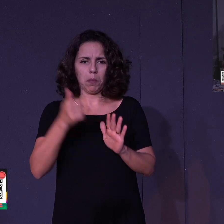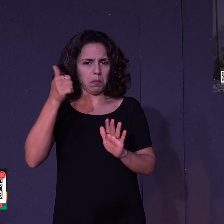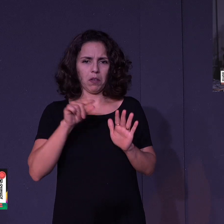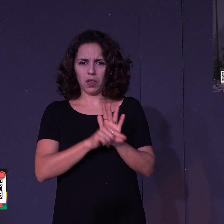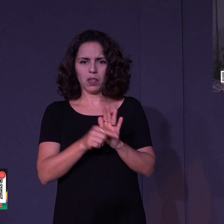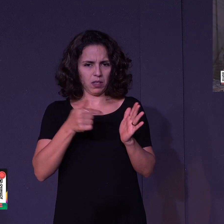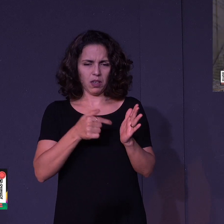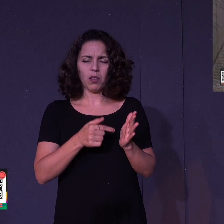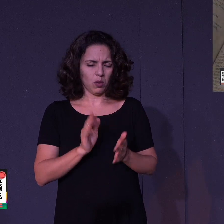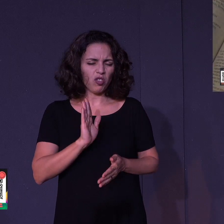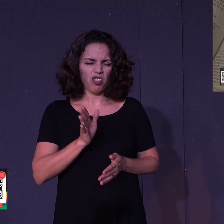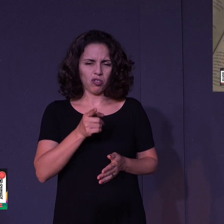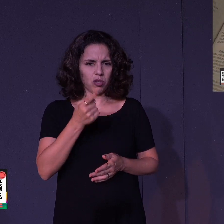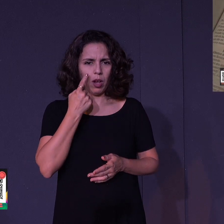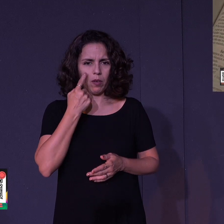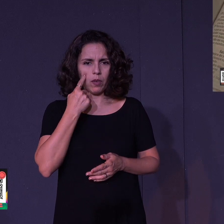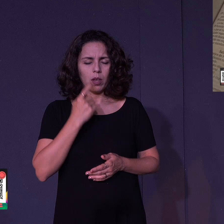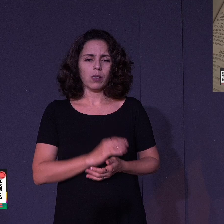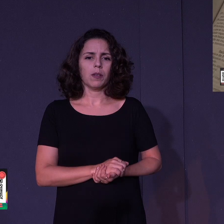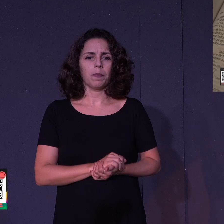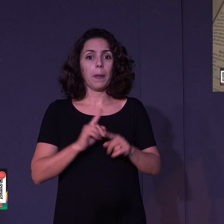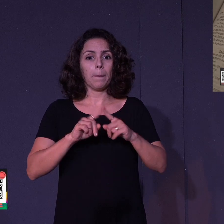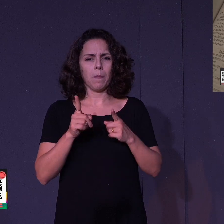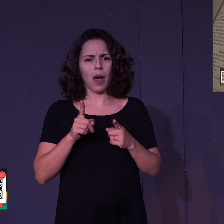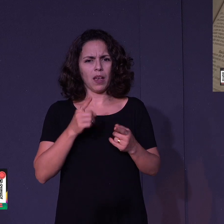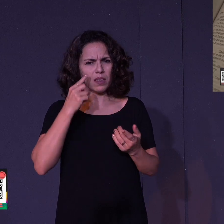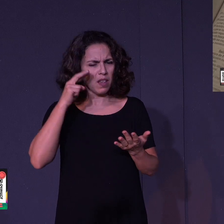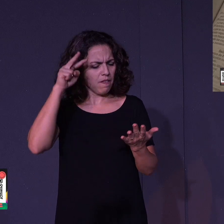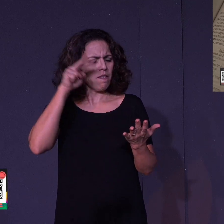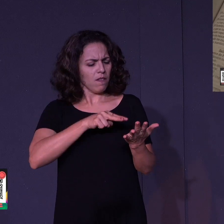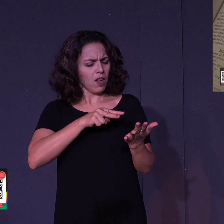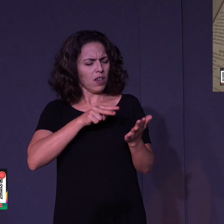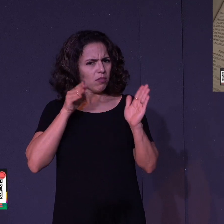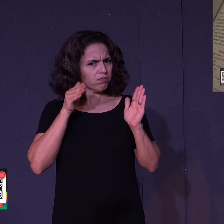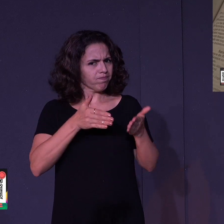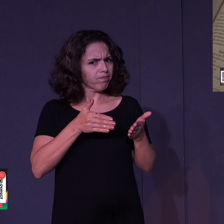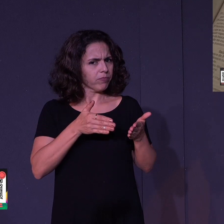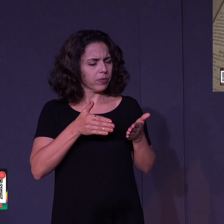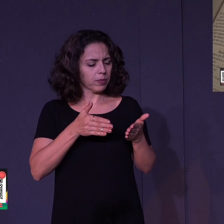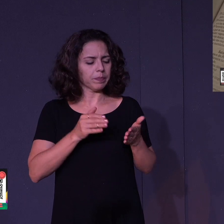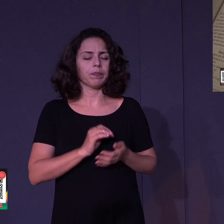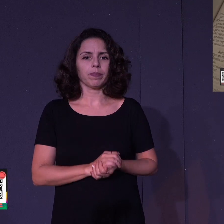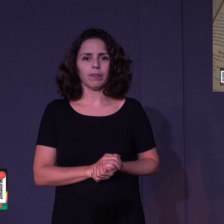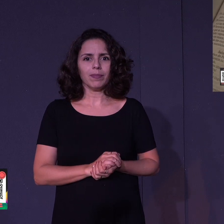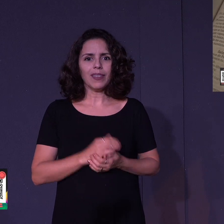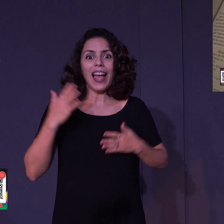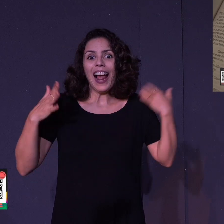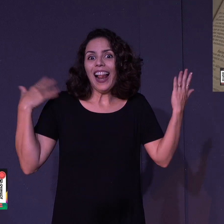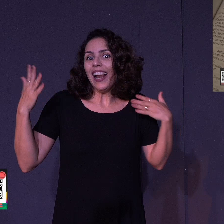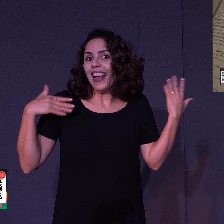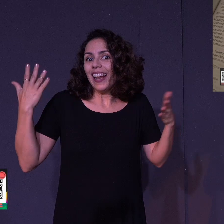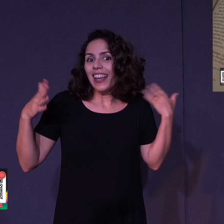veja o que é que esse salmo quer nos mostrar, veja o que é que esse salmo quer nos falar. Alegrei-me com os que me disseram, vamos à casa